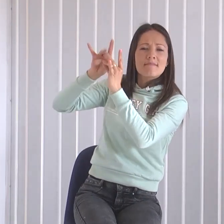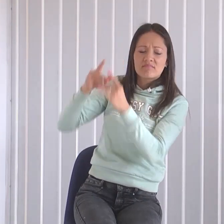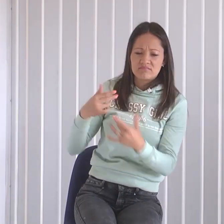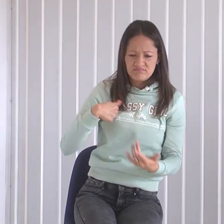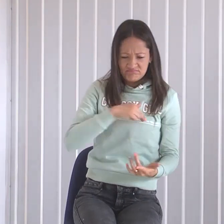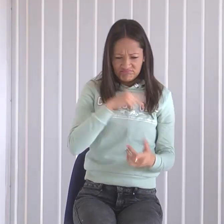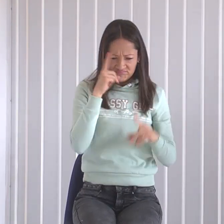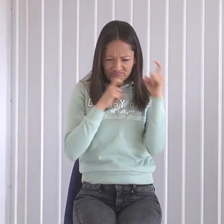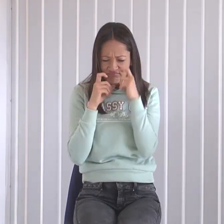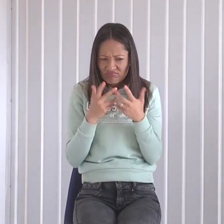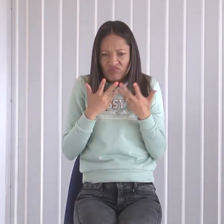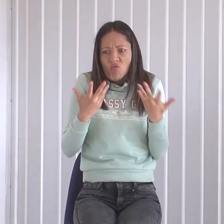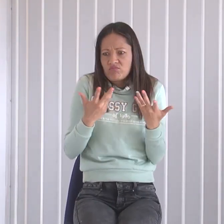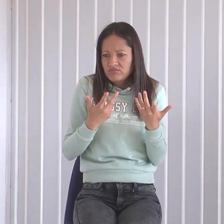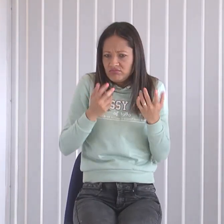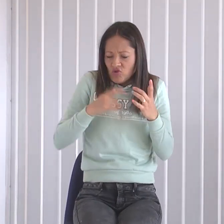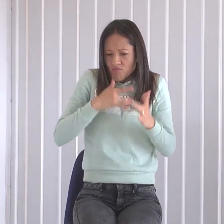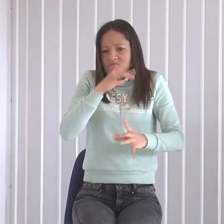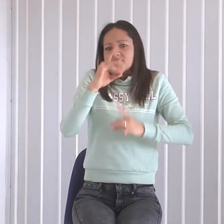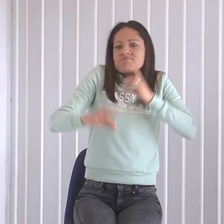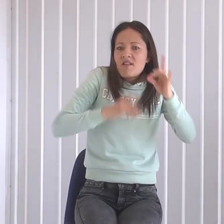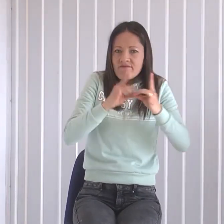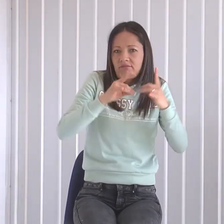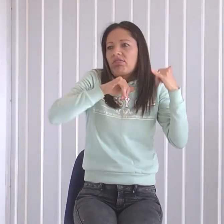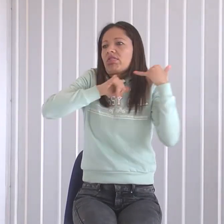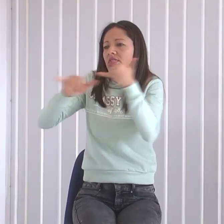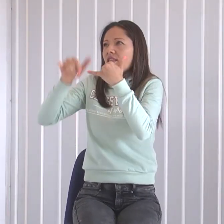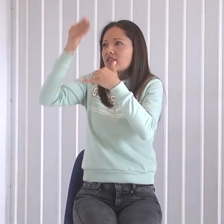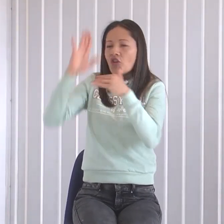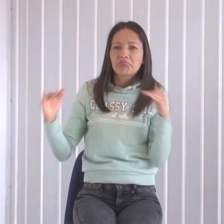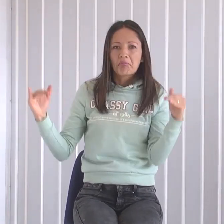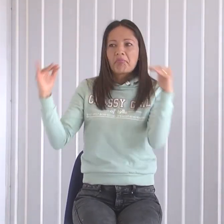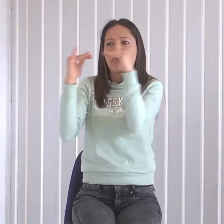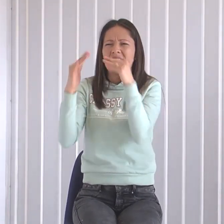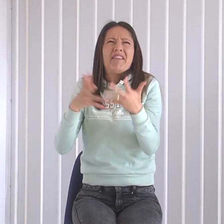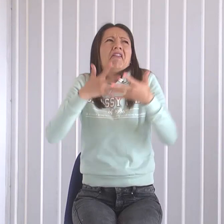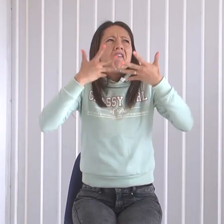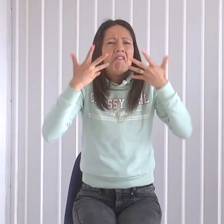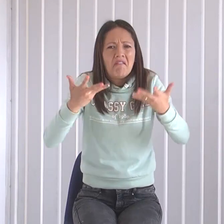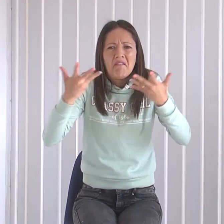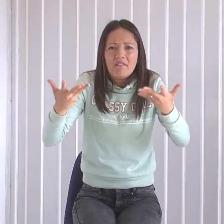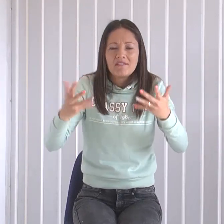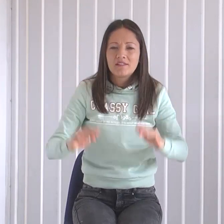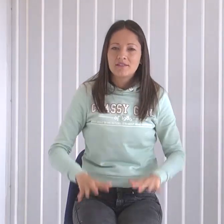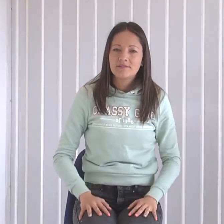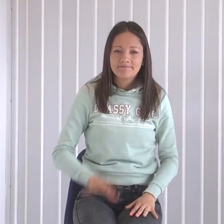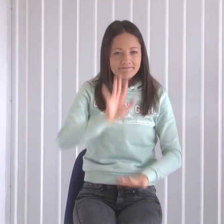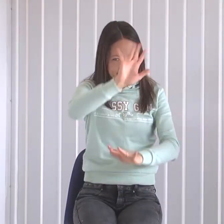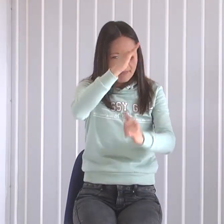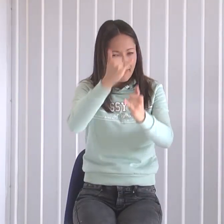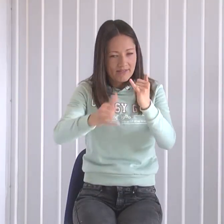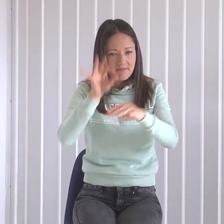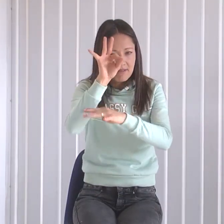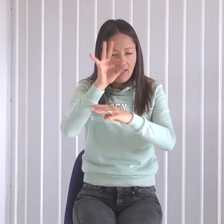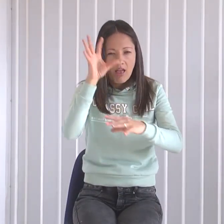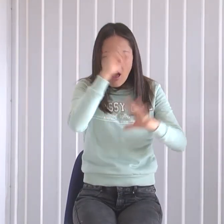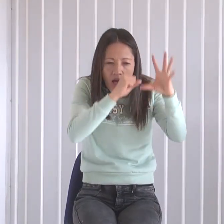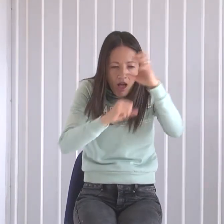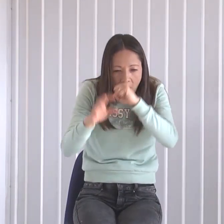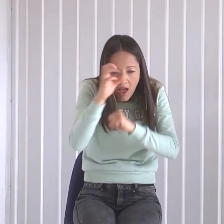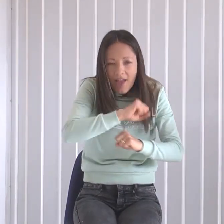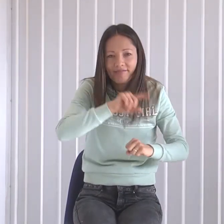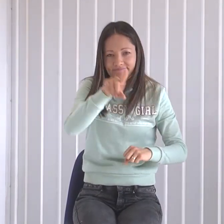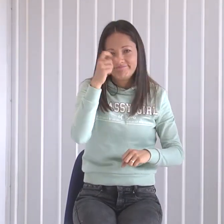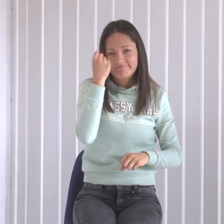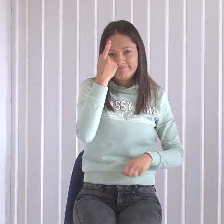ser perfectos como Dios? ¿Cómo poder llegar a esa perfección de Dios? Al final de la predicación